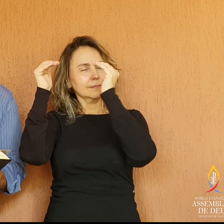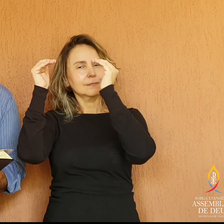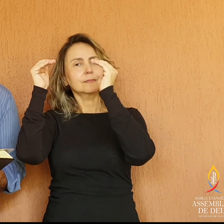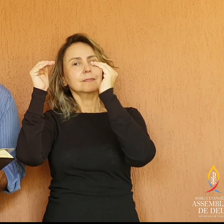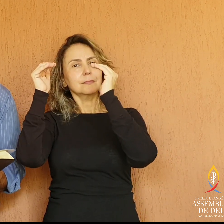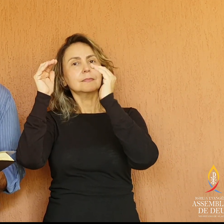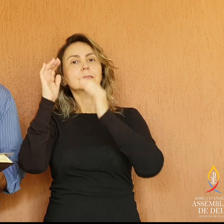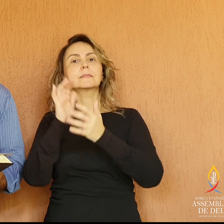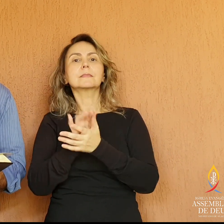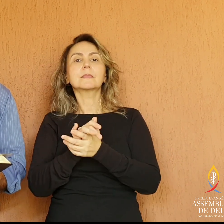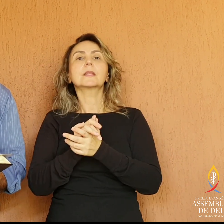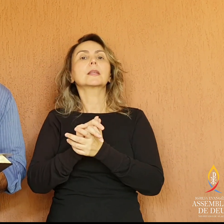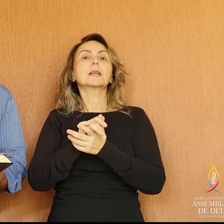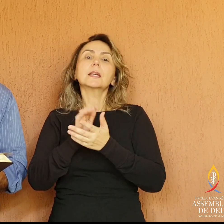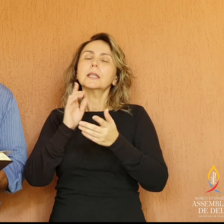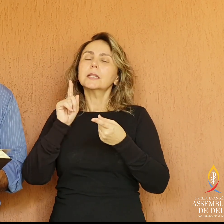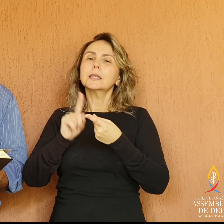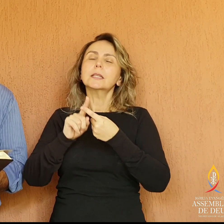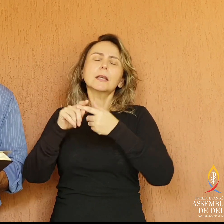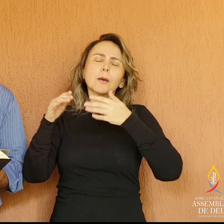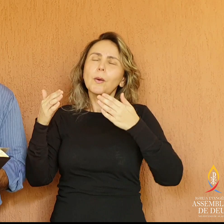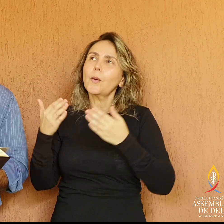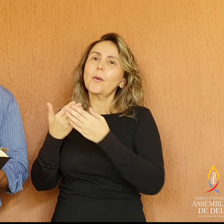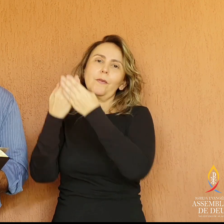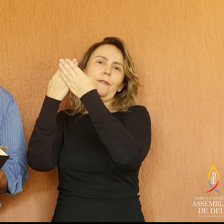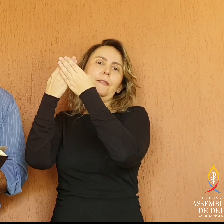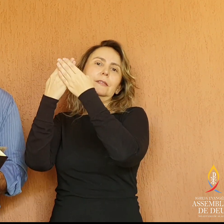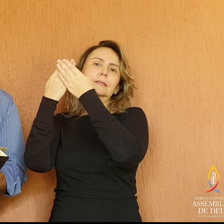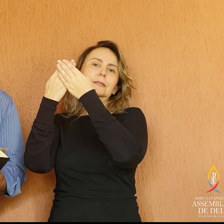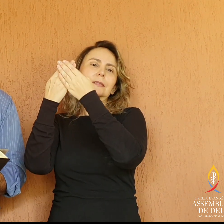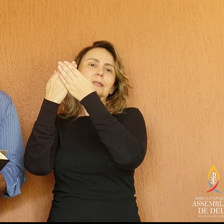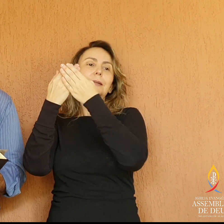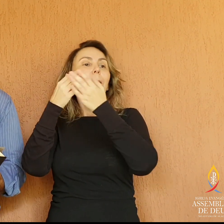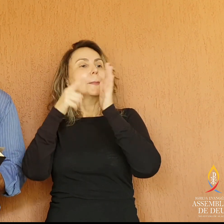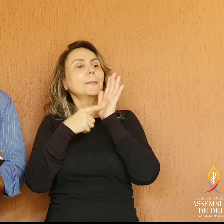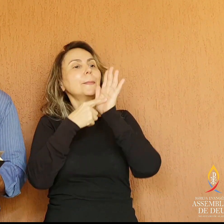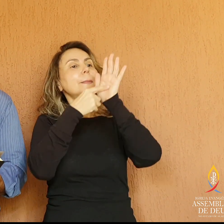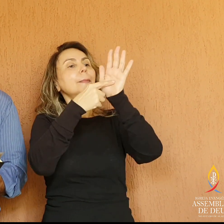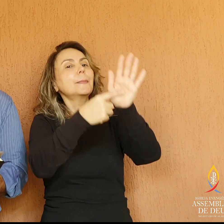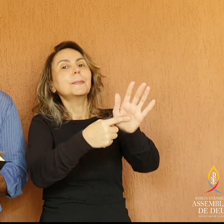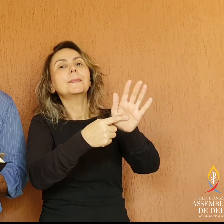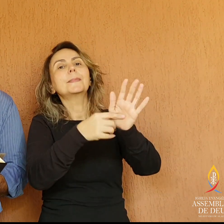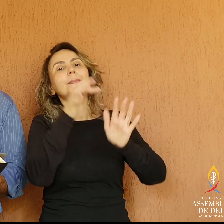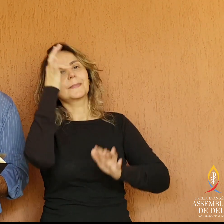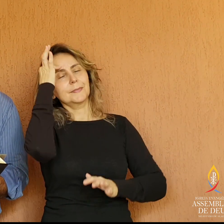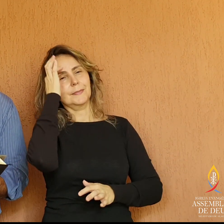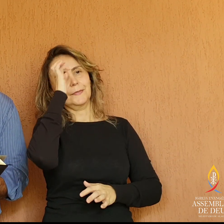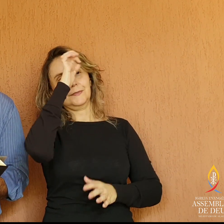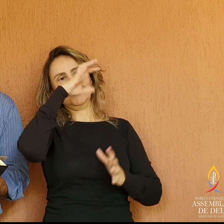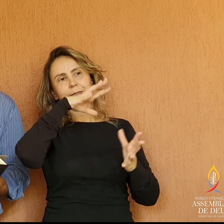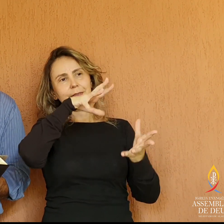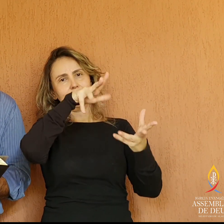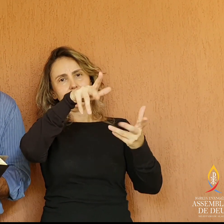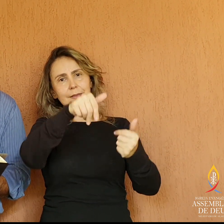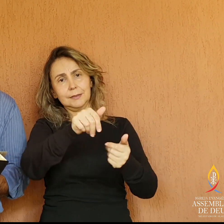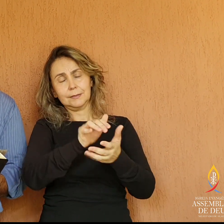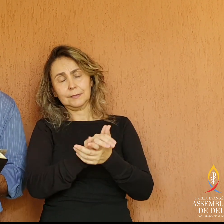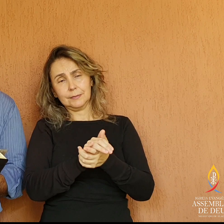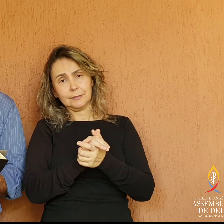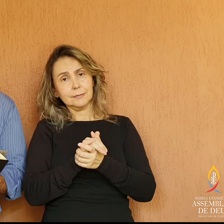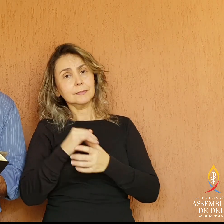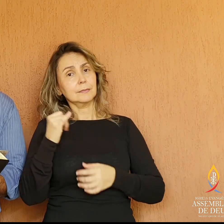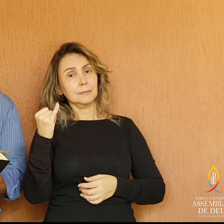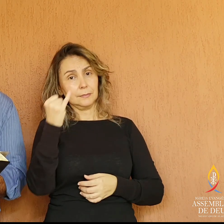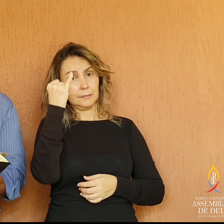precisa confessar a sua fé ao mundo. É importante você